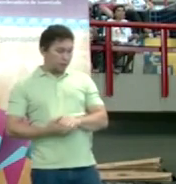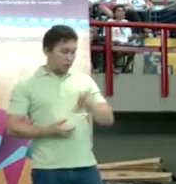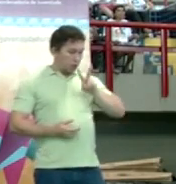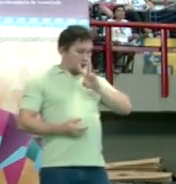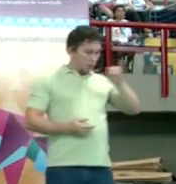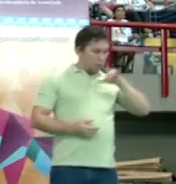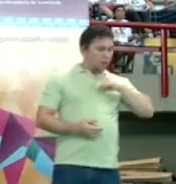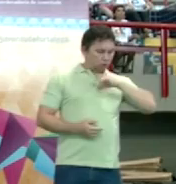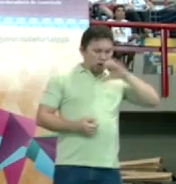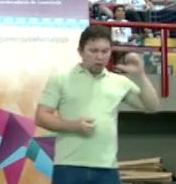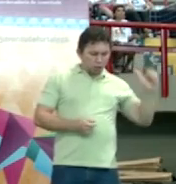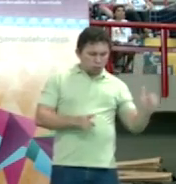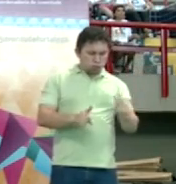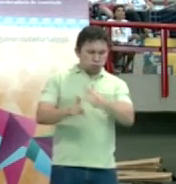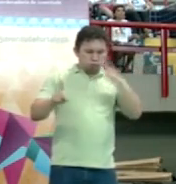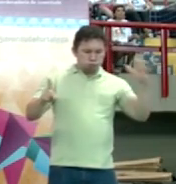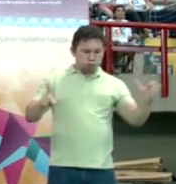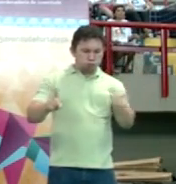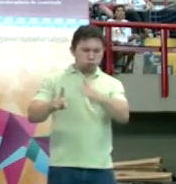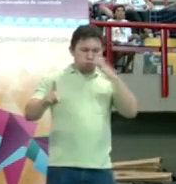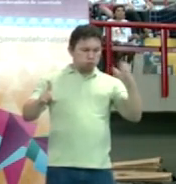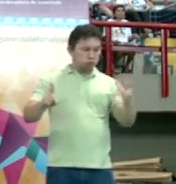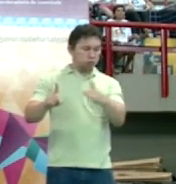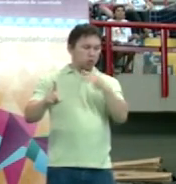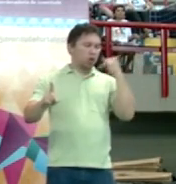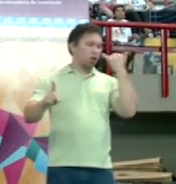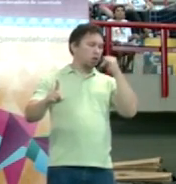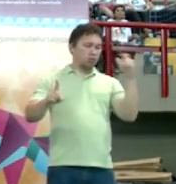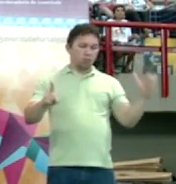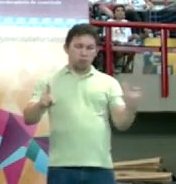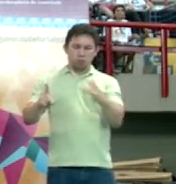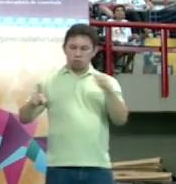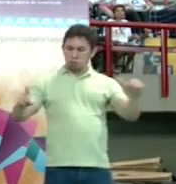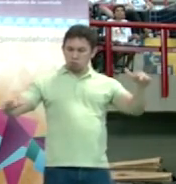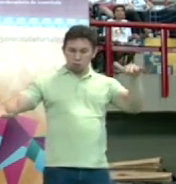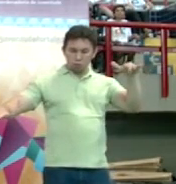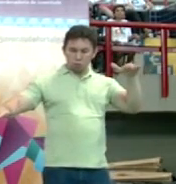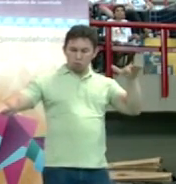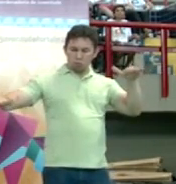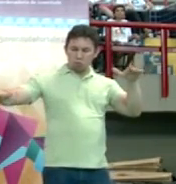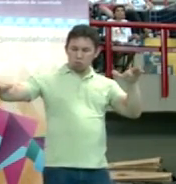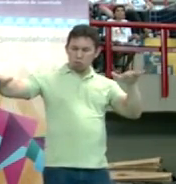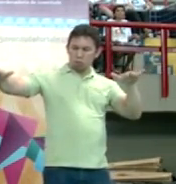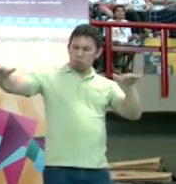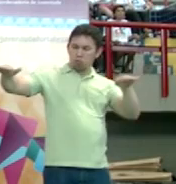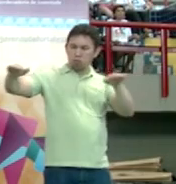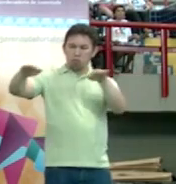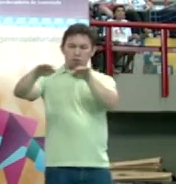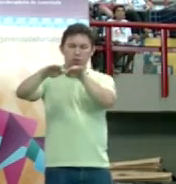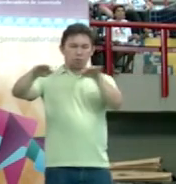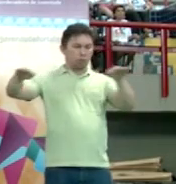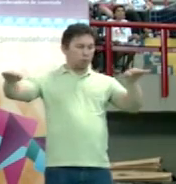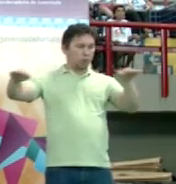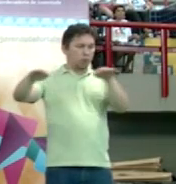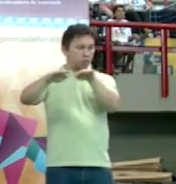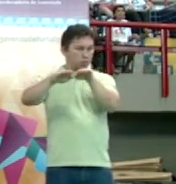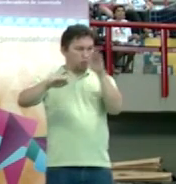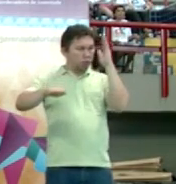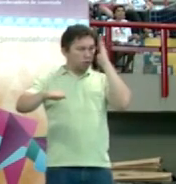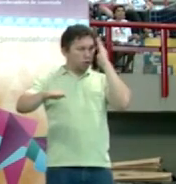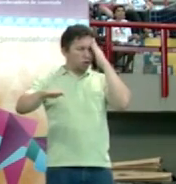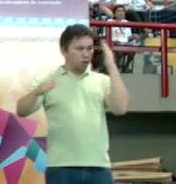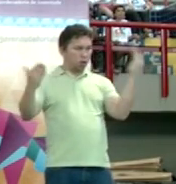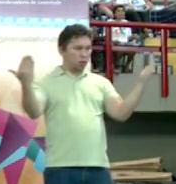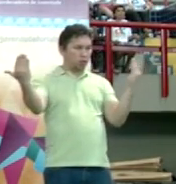vai ter um fluxo de carga elétrica até que esses potenciais fiquem como? Iguais. Vocês entenderam a